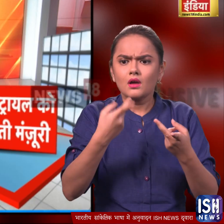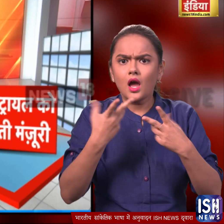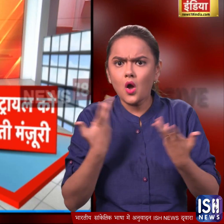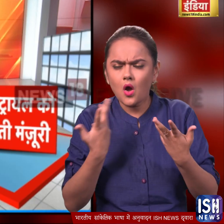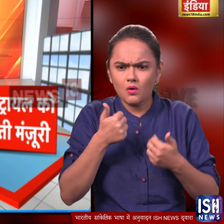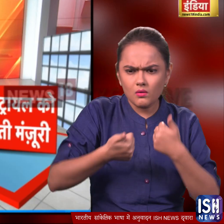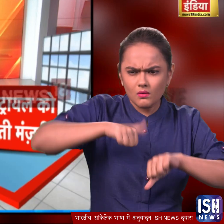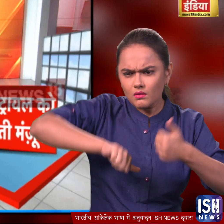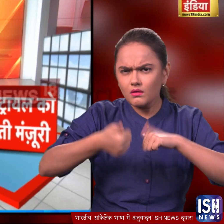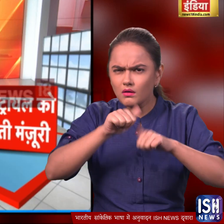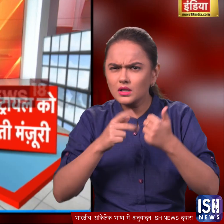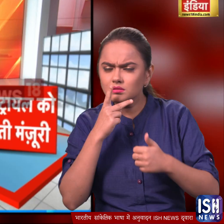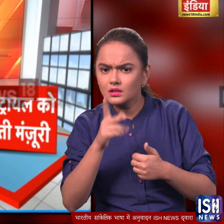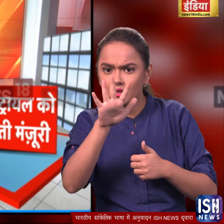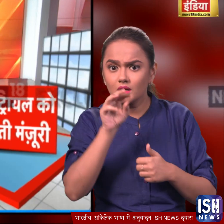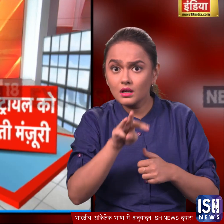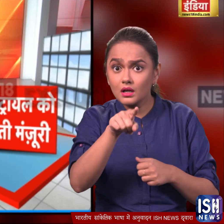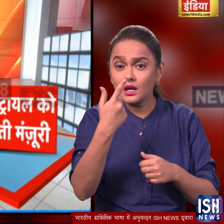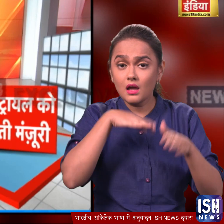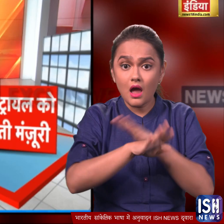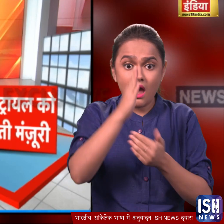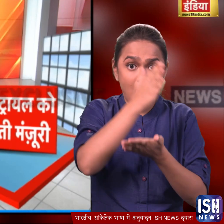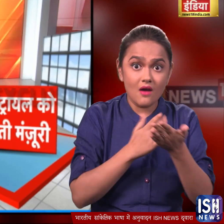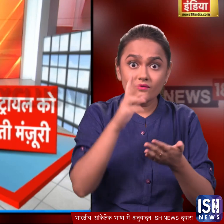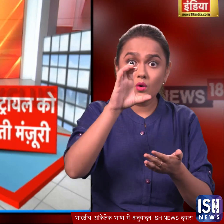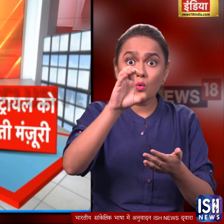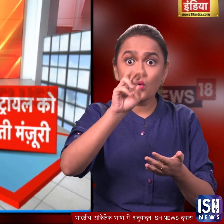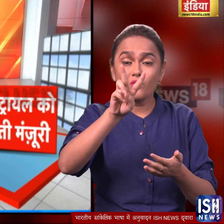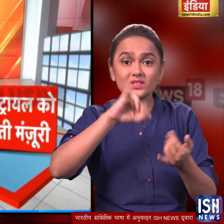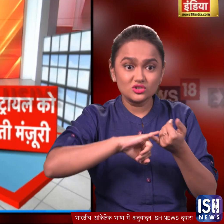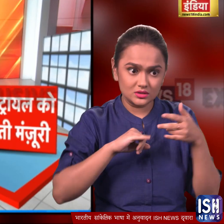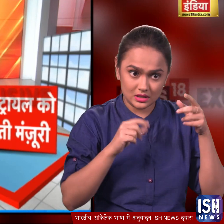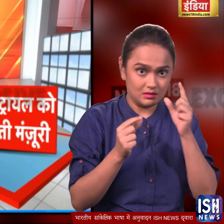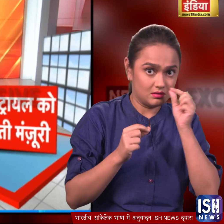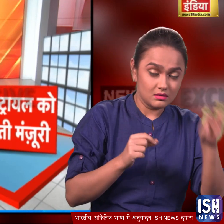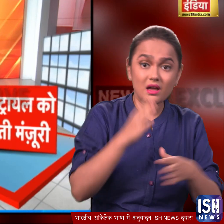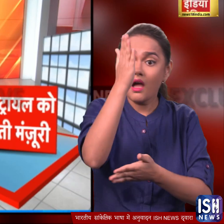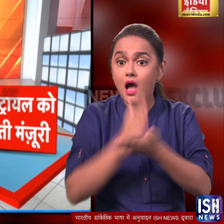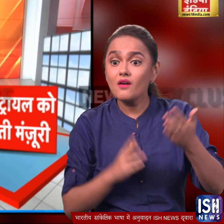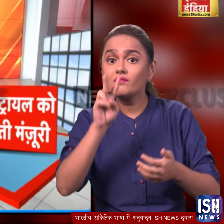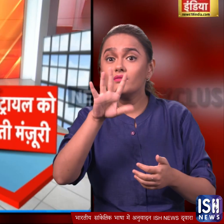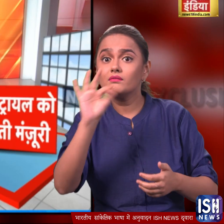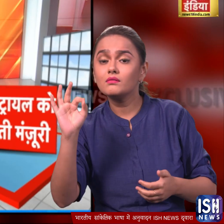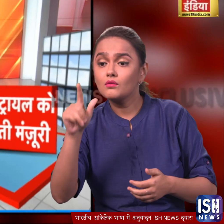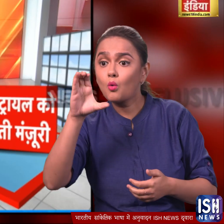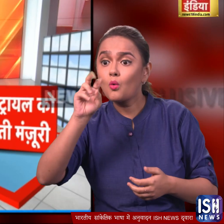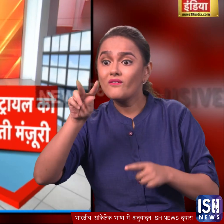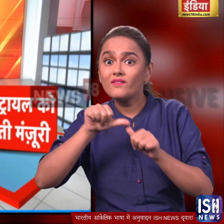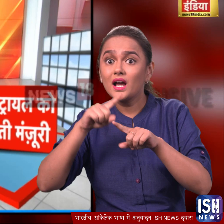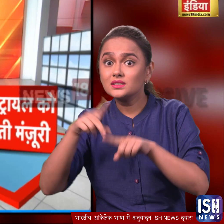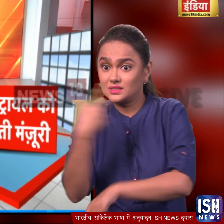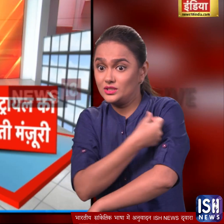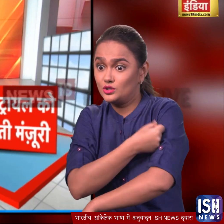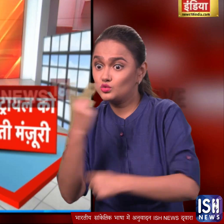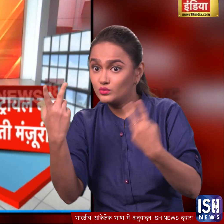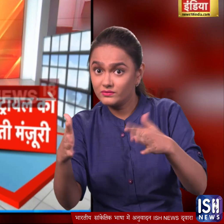असर देखा जाएगा और कहा जा रहा है कि इन 5000 लोगों में आधे ऐसे होंगे जिन्हें कोविशील्ड दी गई हो और बाकी के आधे वो लोग होंगे जिन्हें कोवैक्सीन